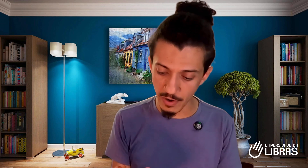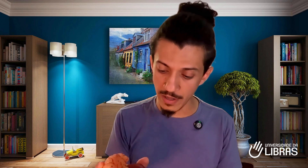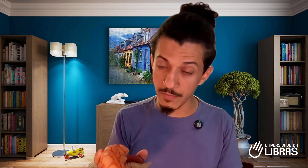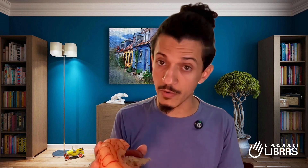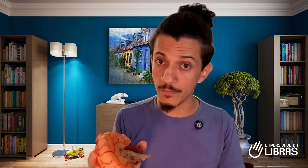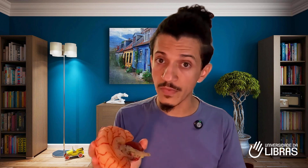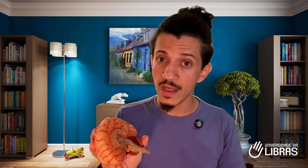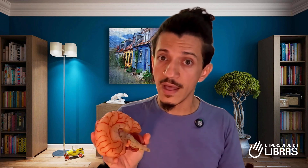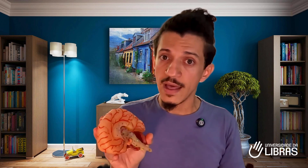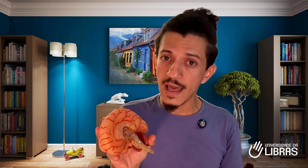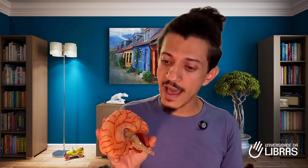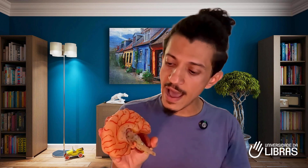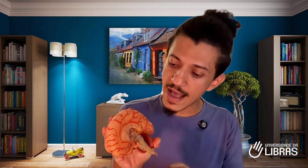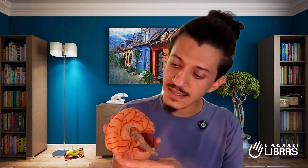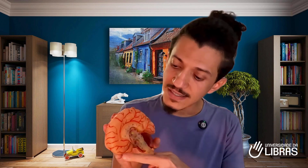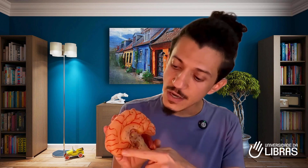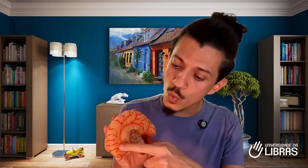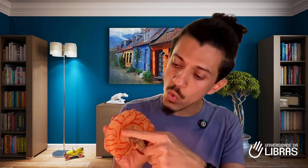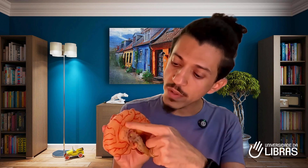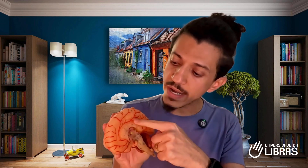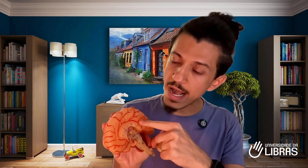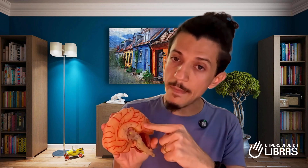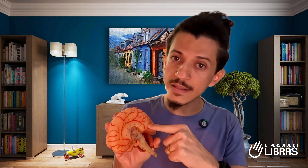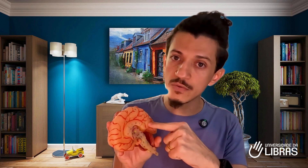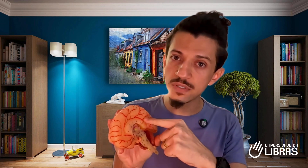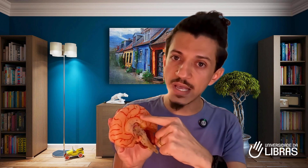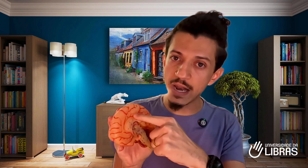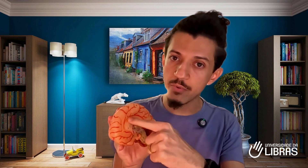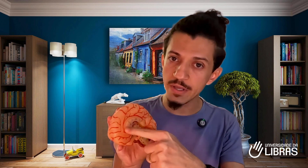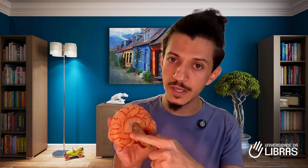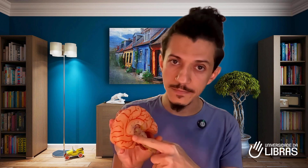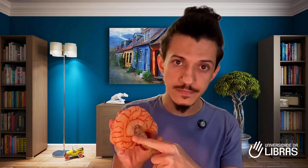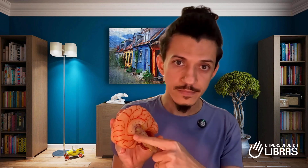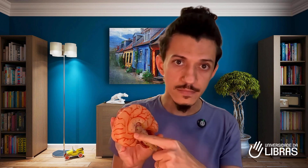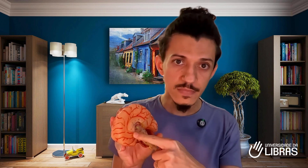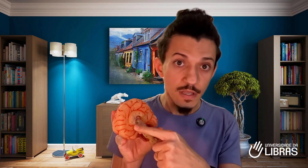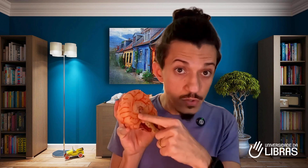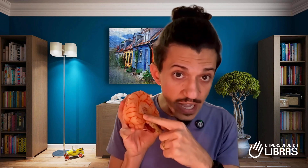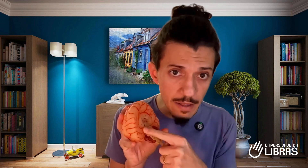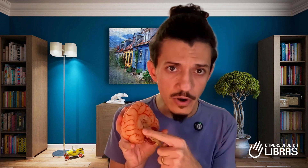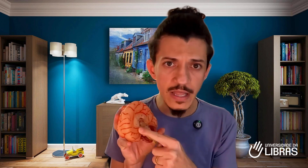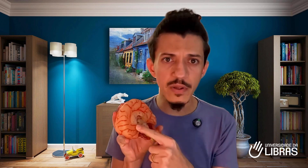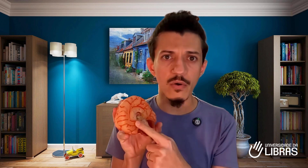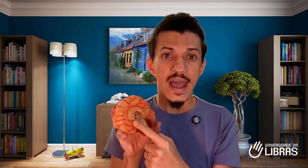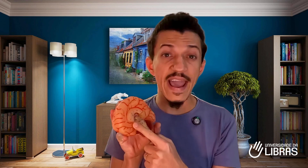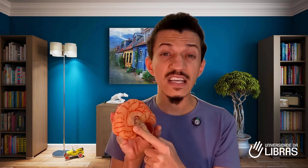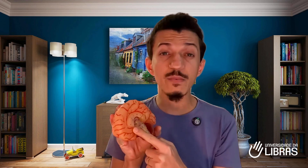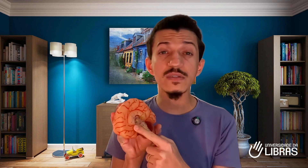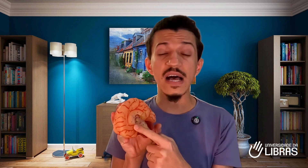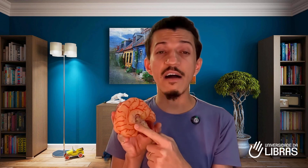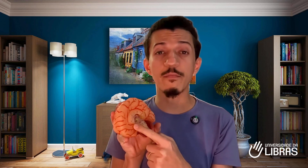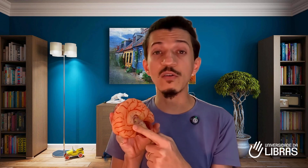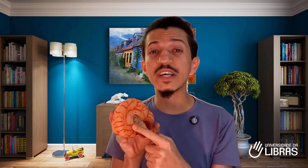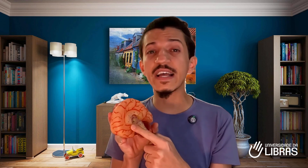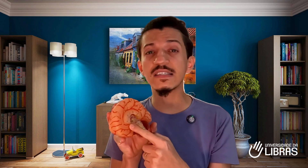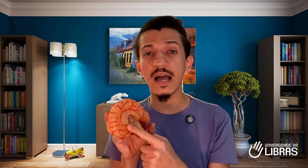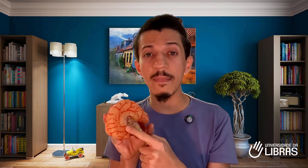límbico é essa segunda camada do cérebro aqui. E o cérebro límbico é responsável pelo gerenciamento das